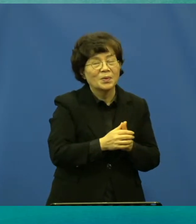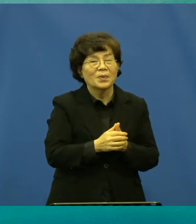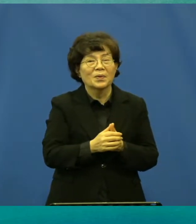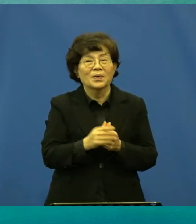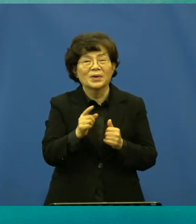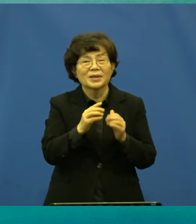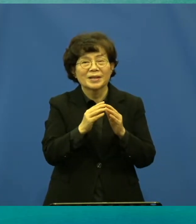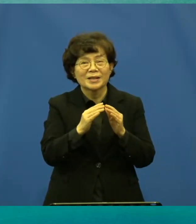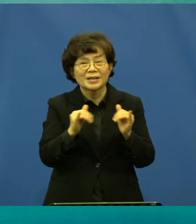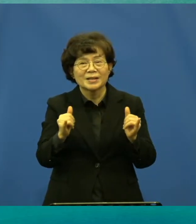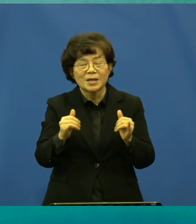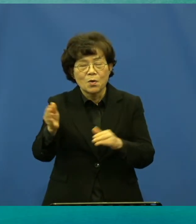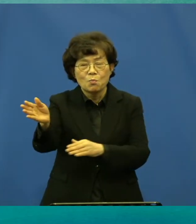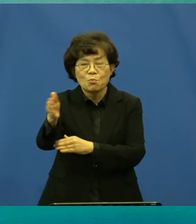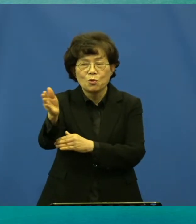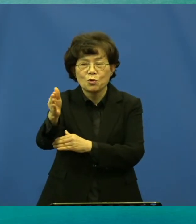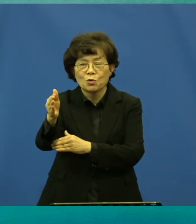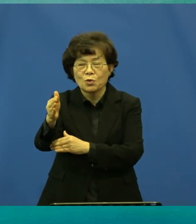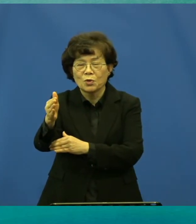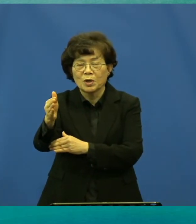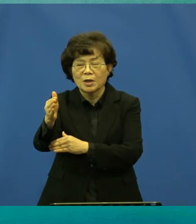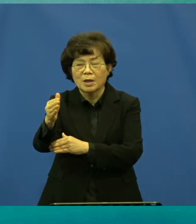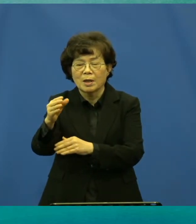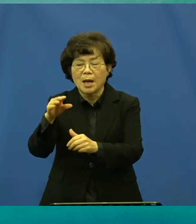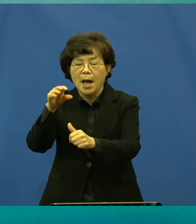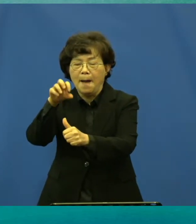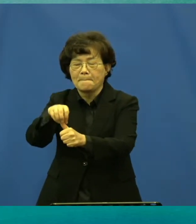어떤 분은 물고기 속에 지금 들어가 있는 사람도 있고,